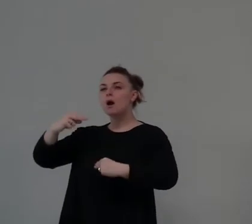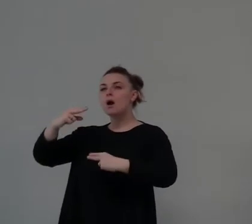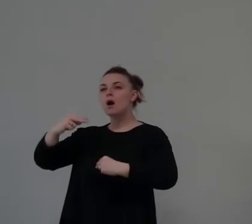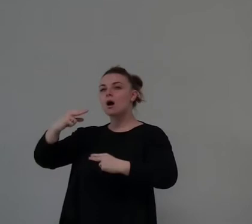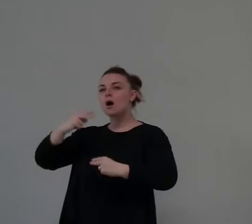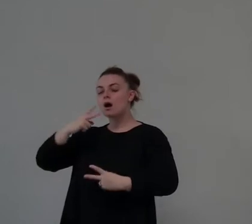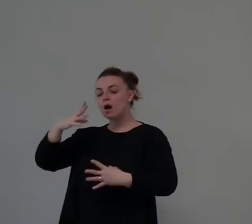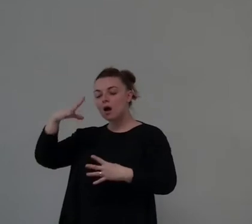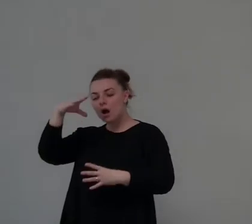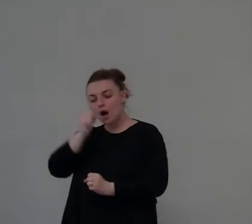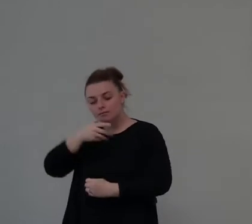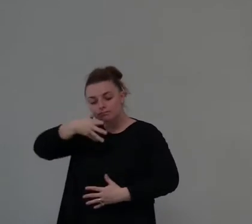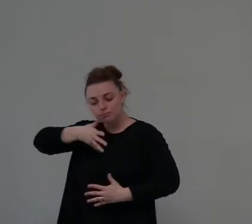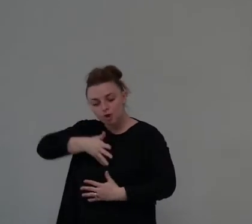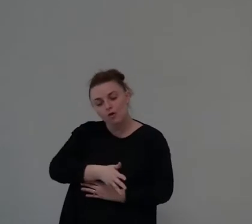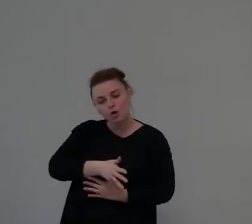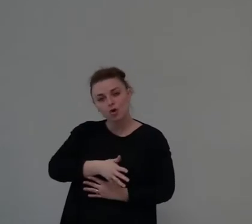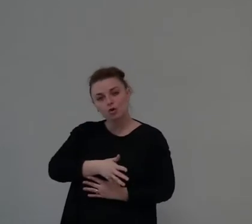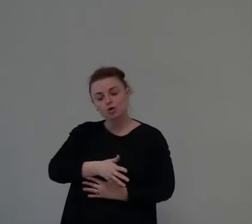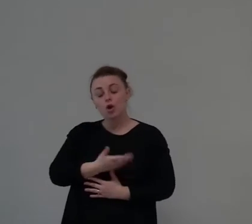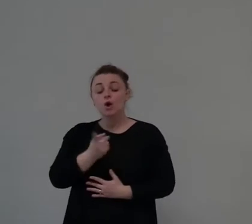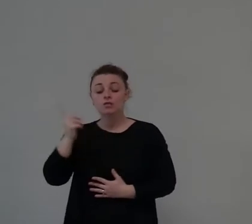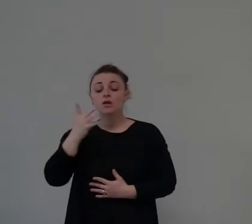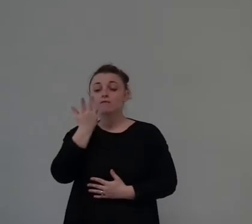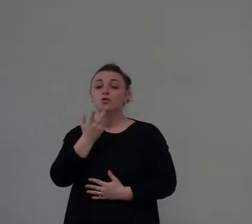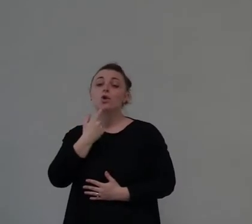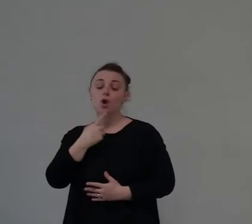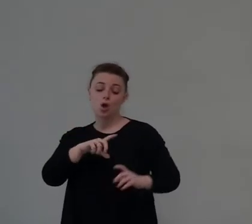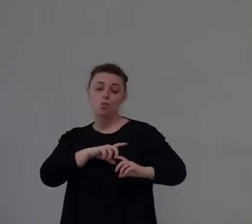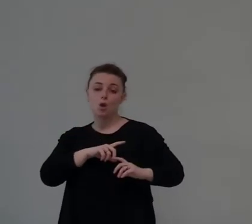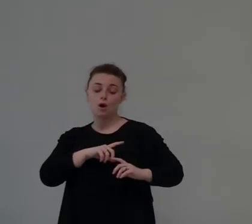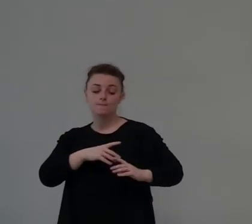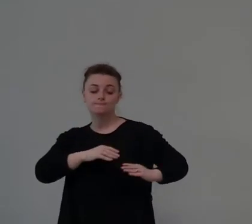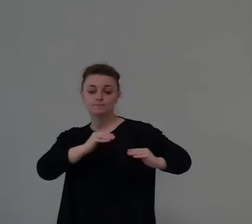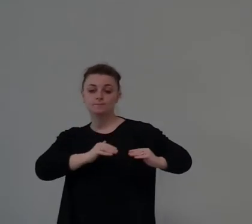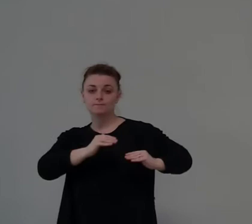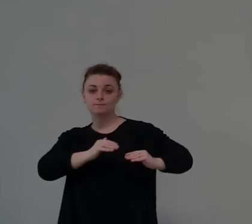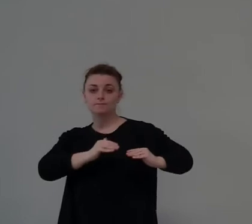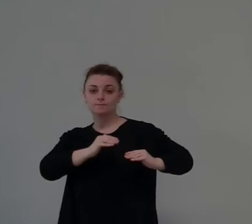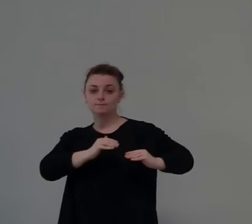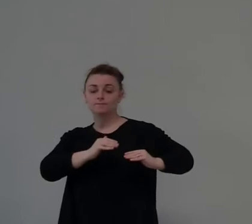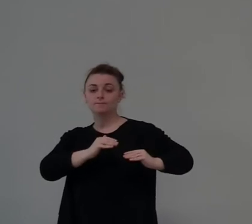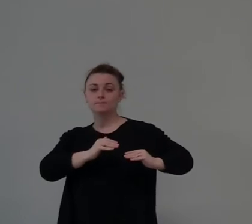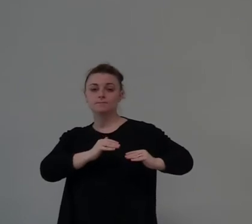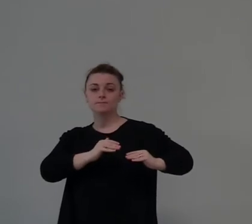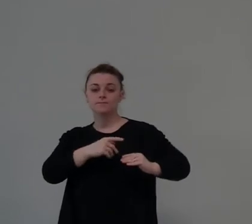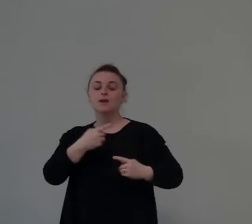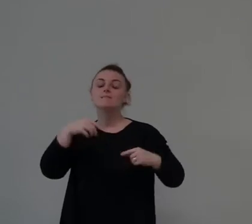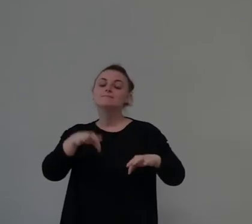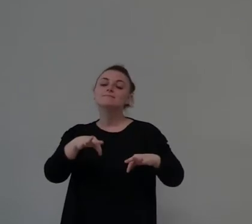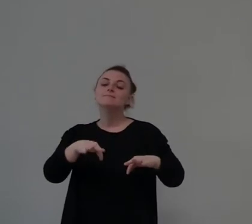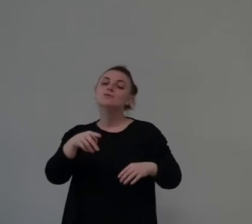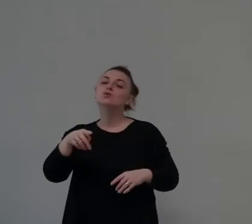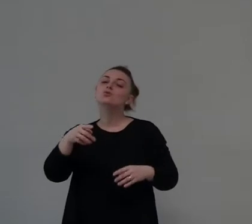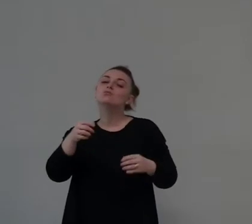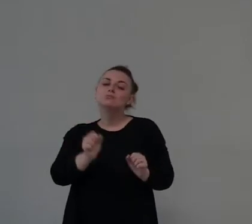prova il tuo cuore. Se stai attraversando il deserto in questo momento della tua vita, se ti